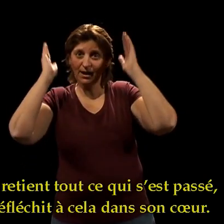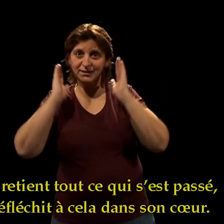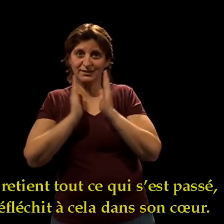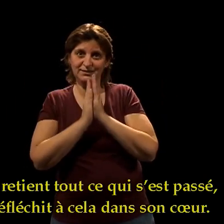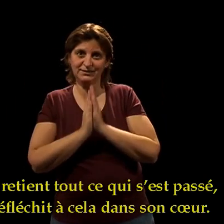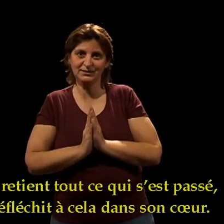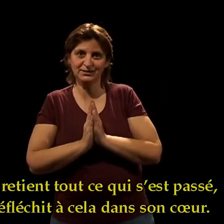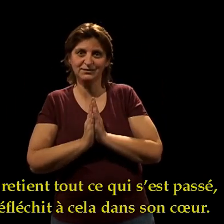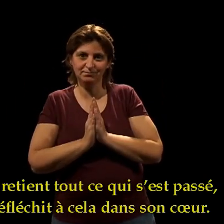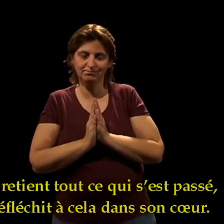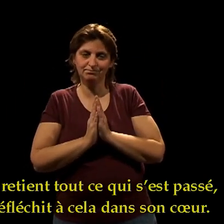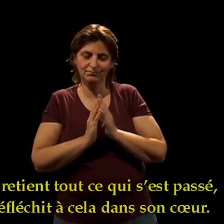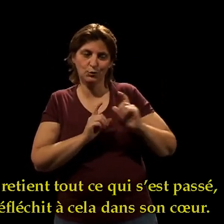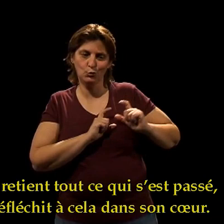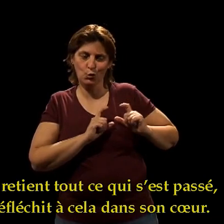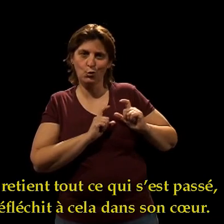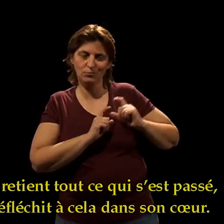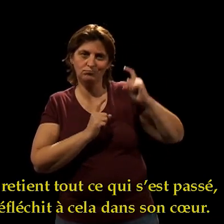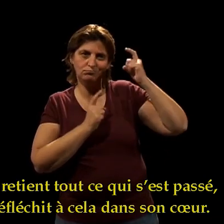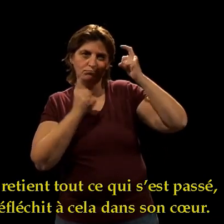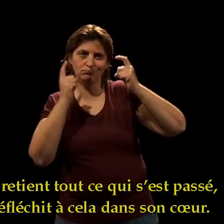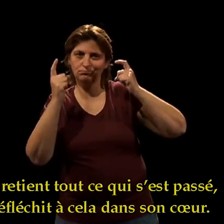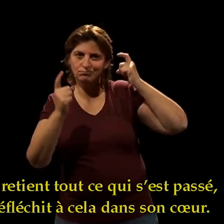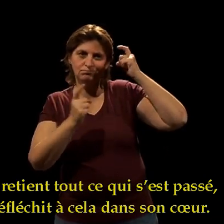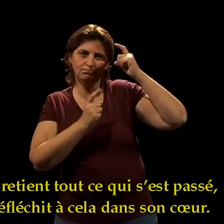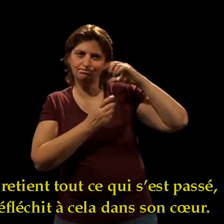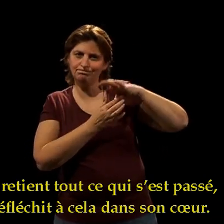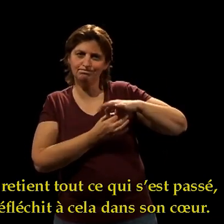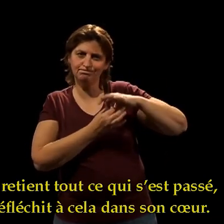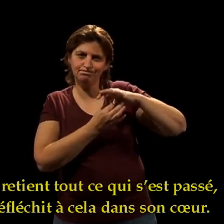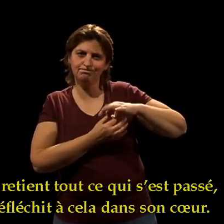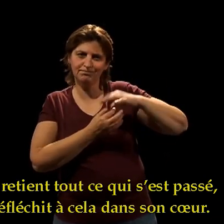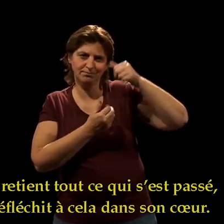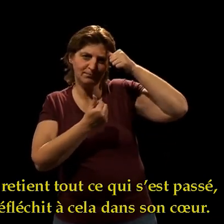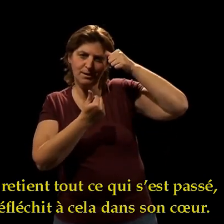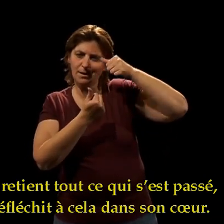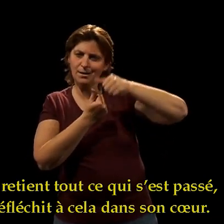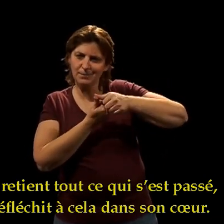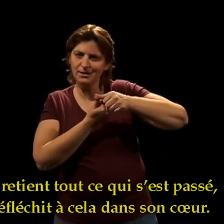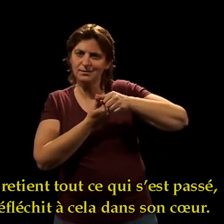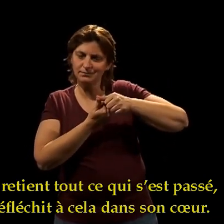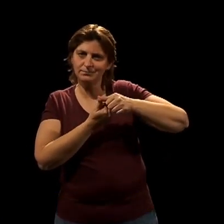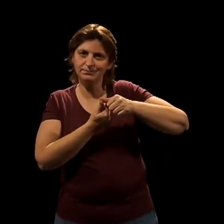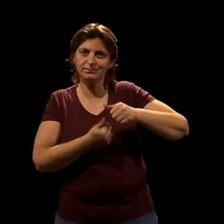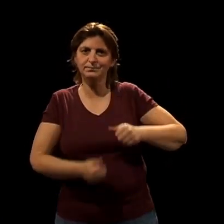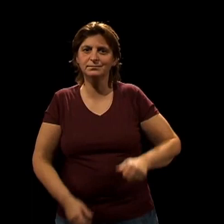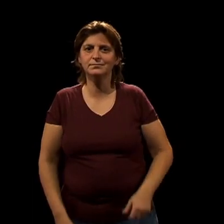Marie retient tout ce qui s'est passé. Elle réfléchit à cela dans son cœur.